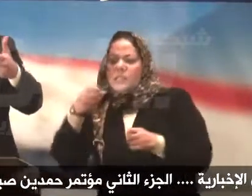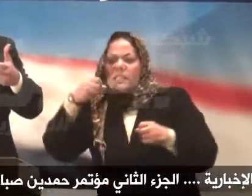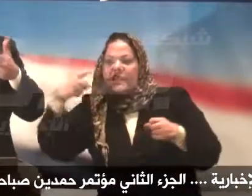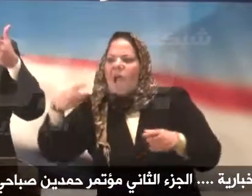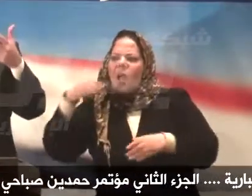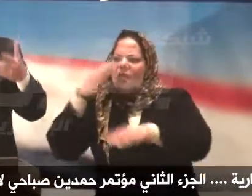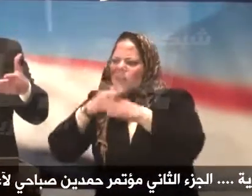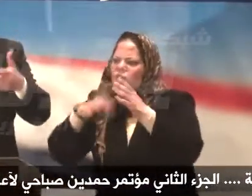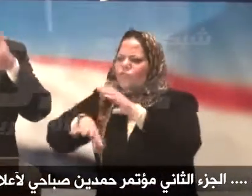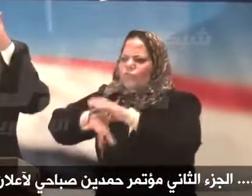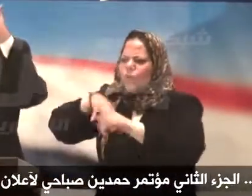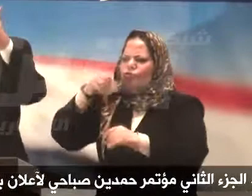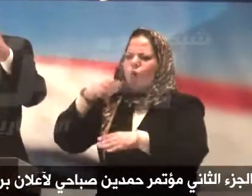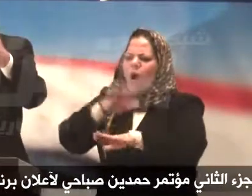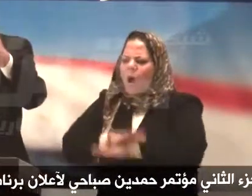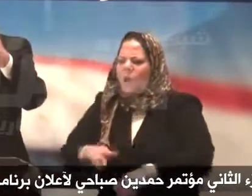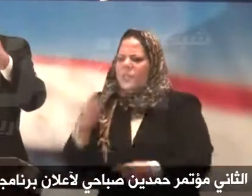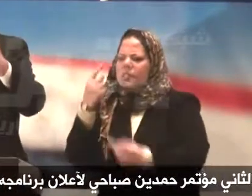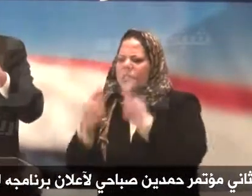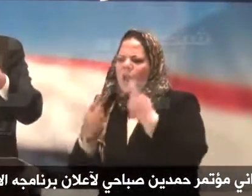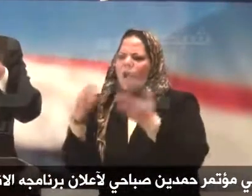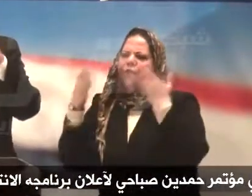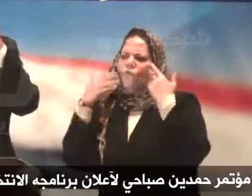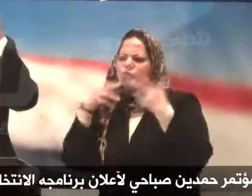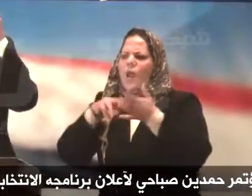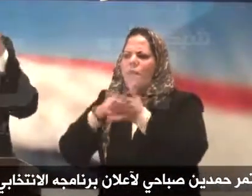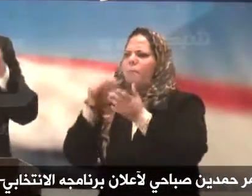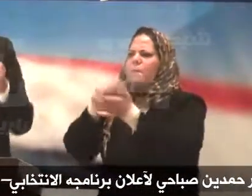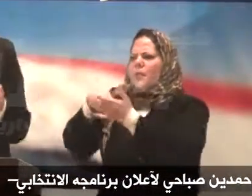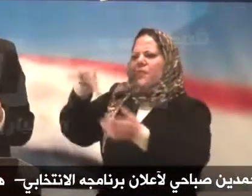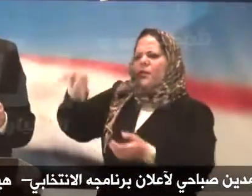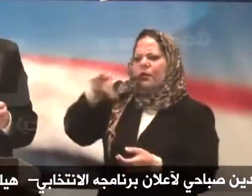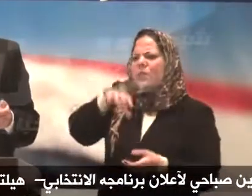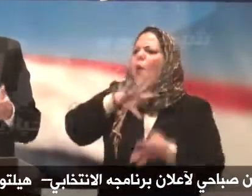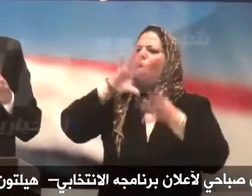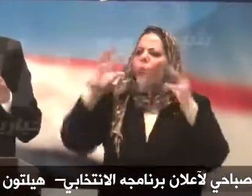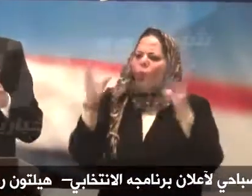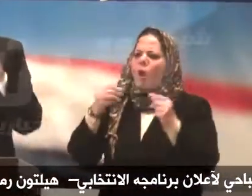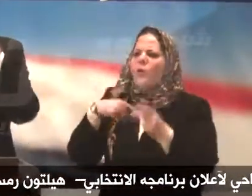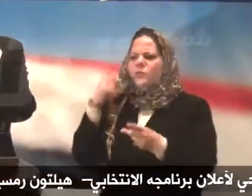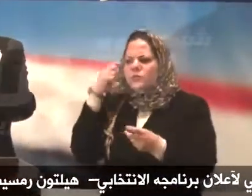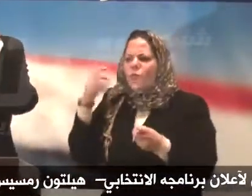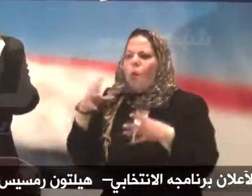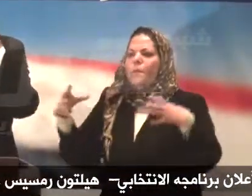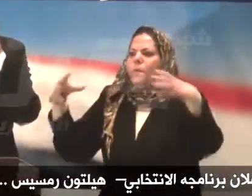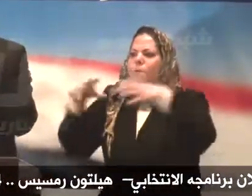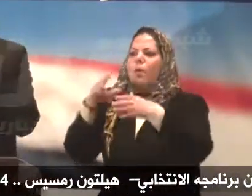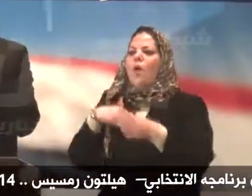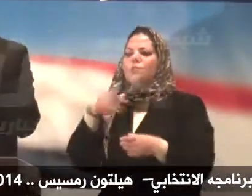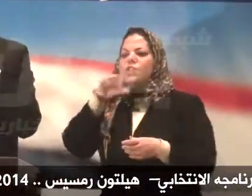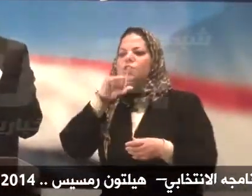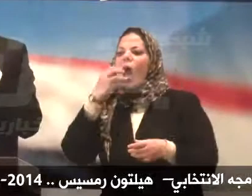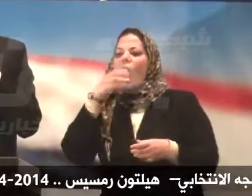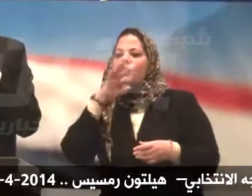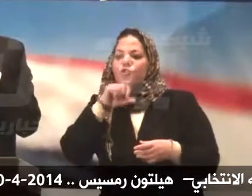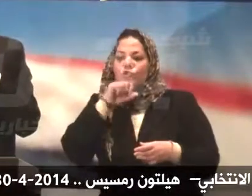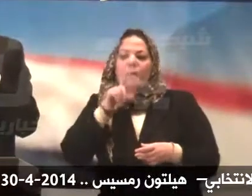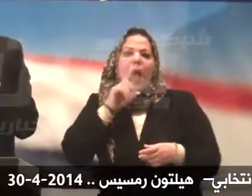سياحيه وصناعيه وزراعيه وعمرانيه وسياحيه، مجتمع جديد في الساحل